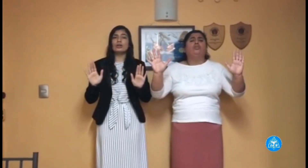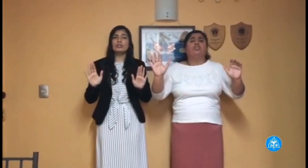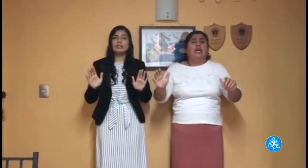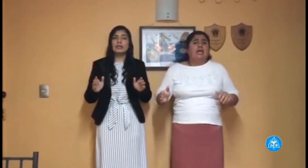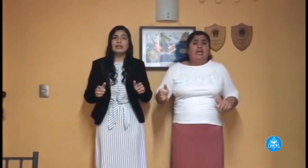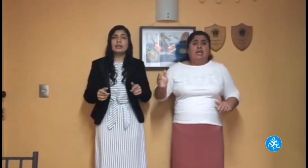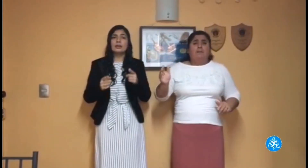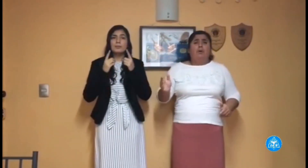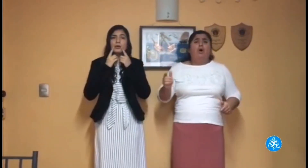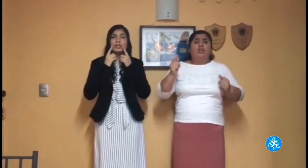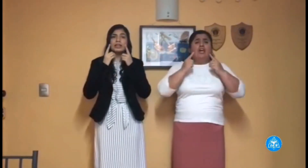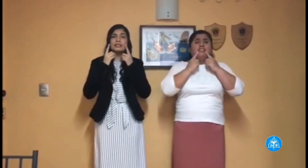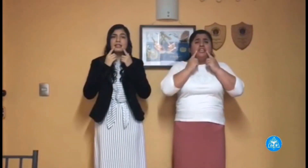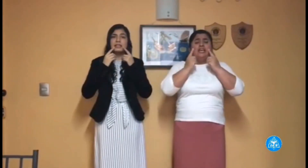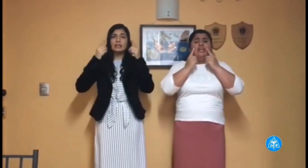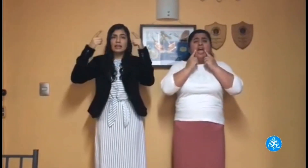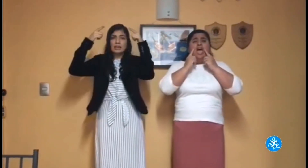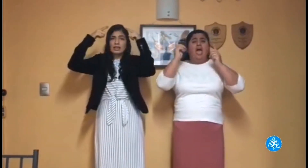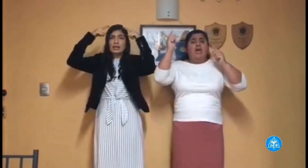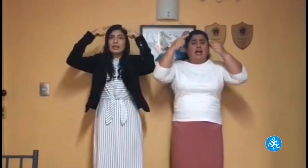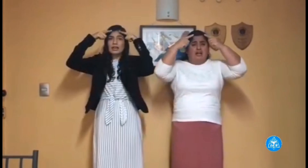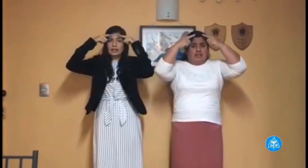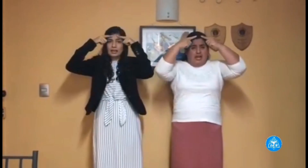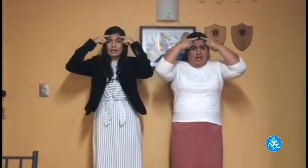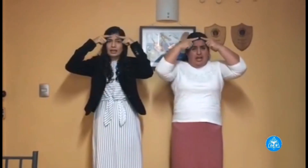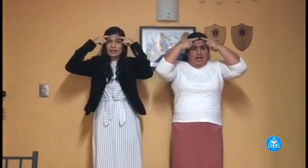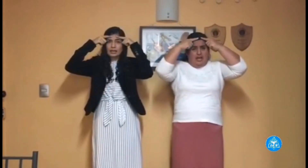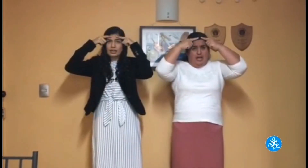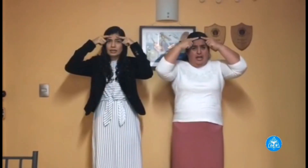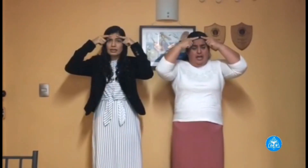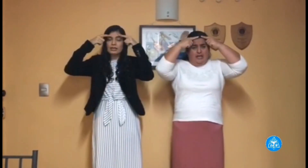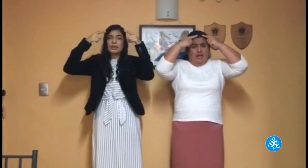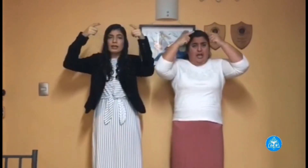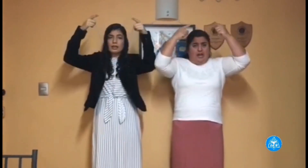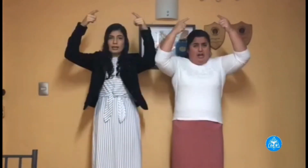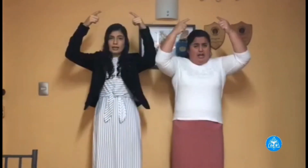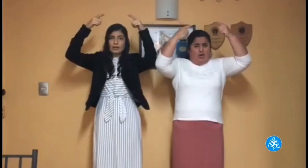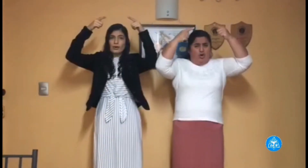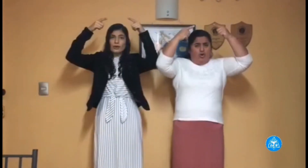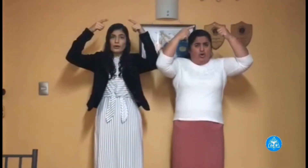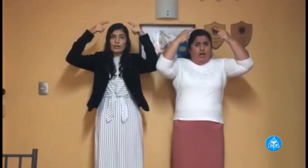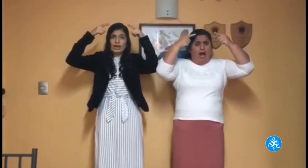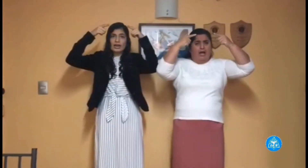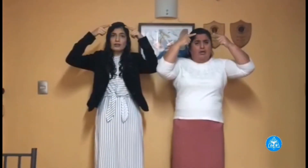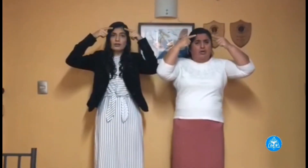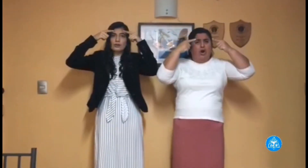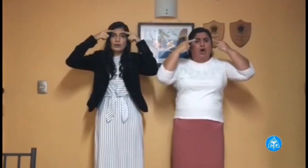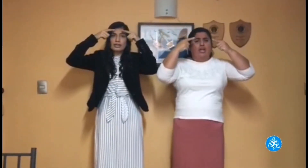manos, y por decir que era rey le coronaron con